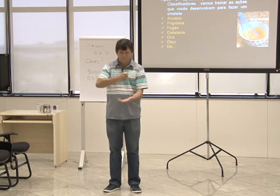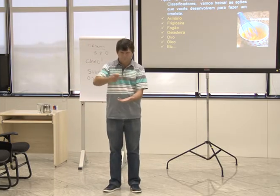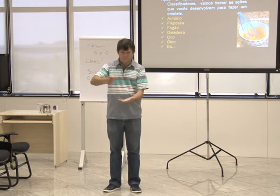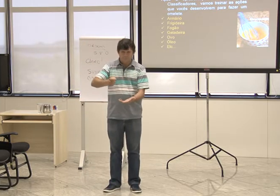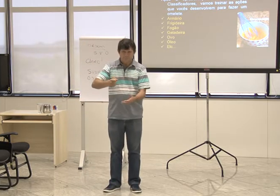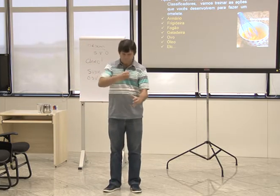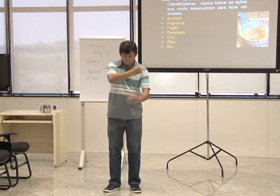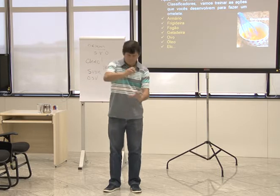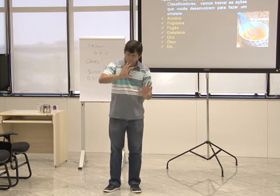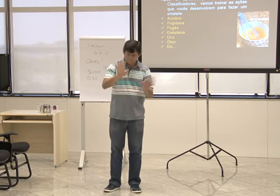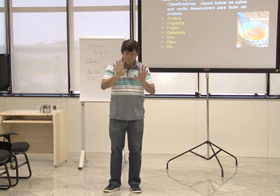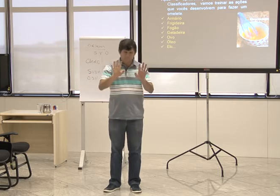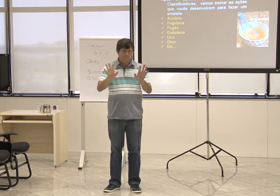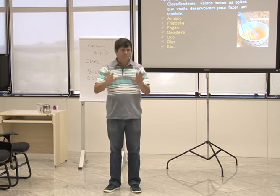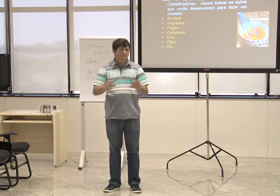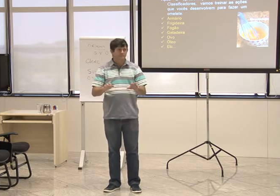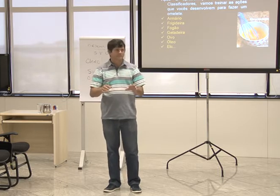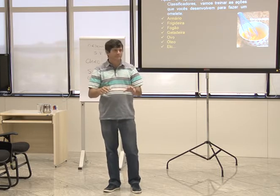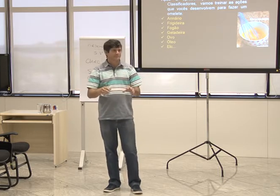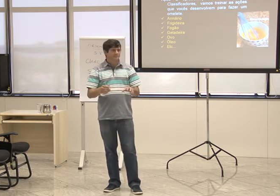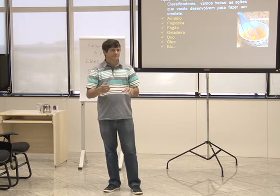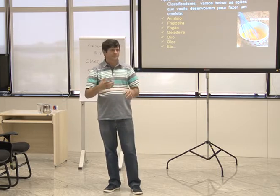Isso é outra coisa. Como é que é menopausa?